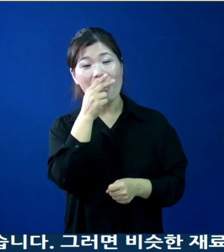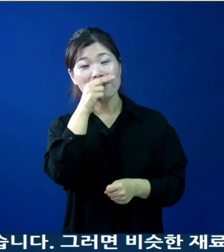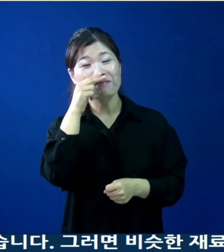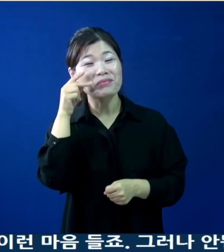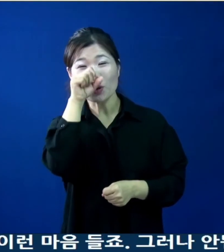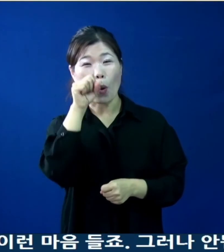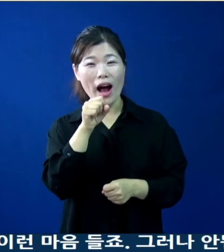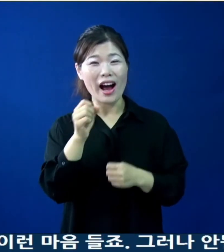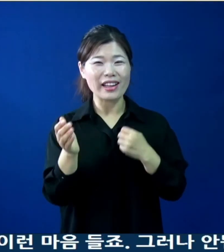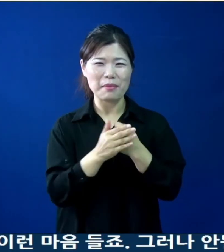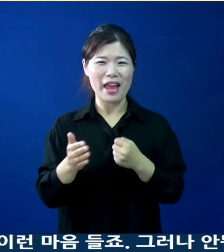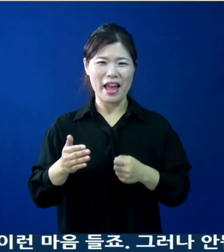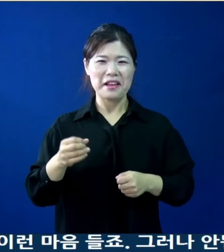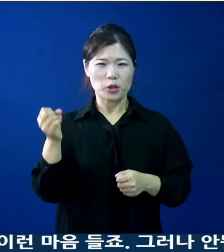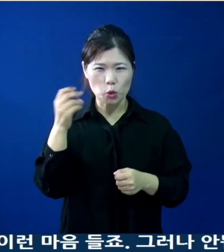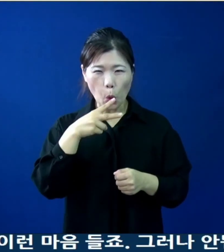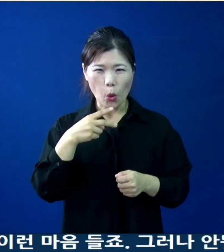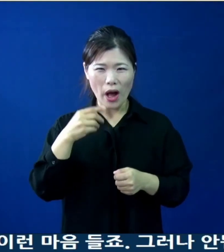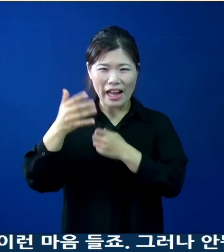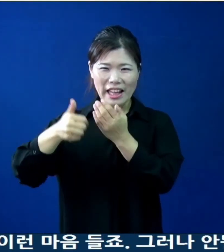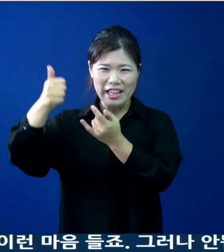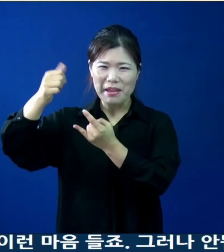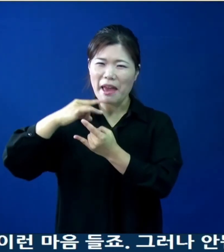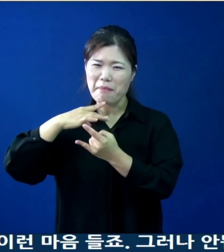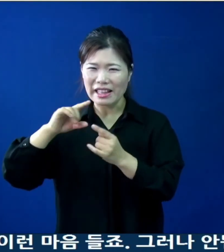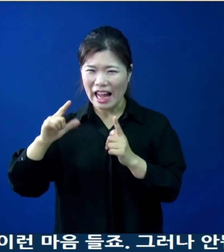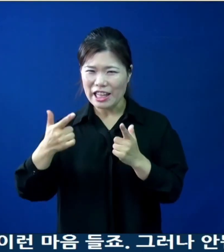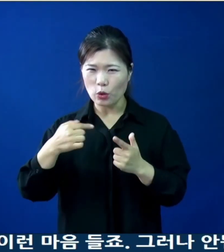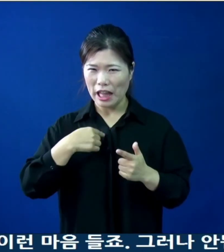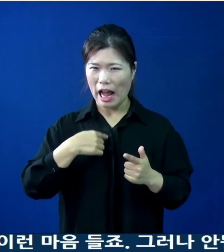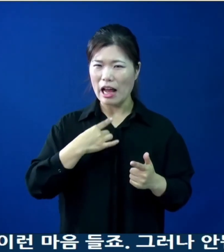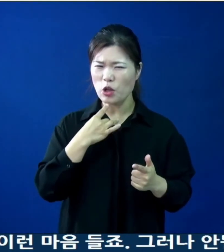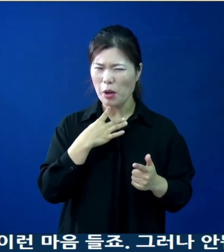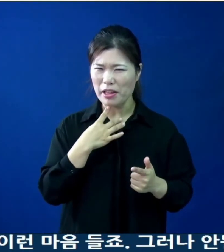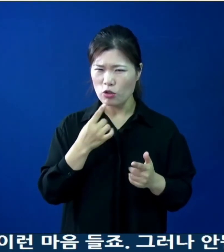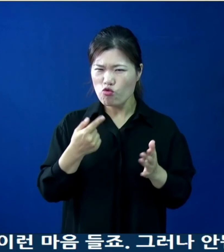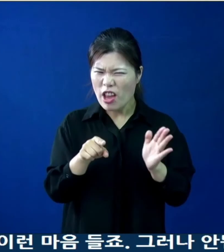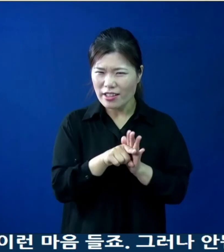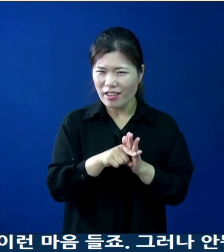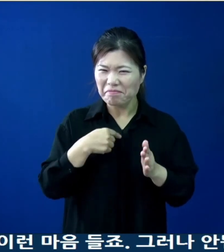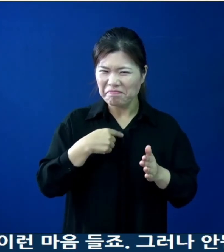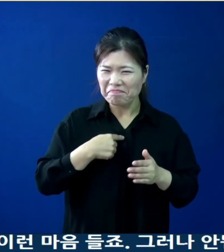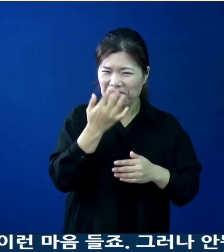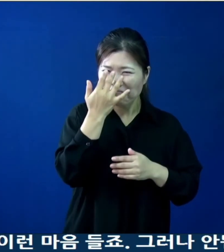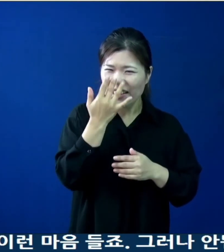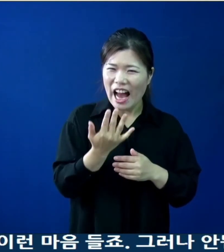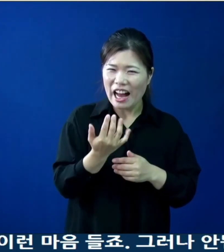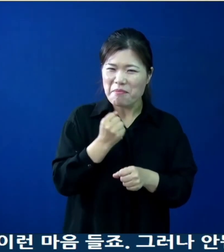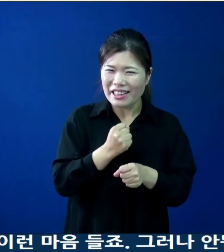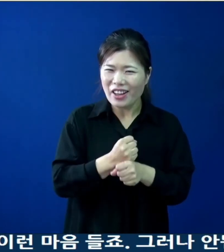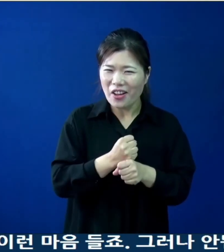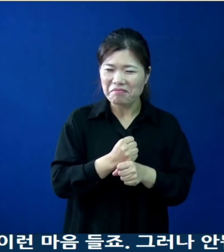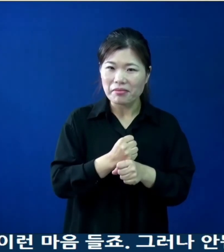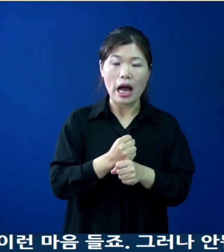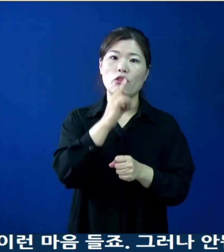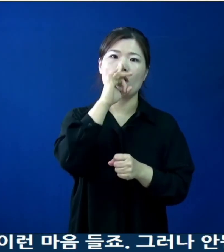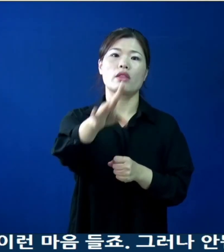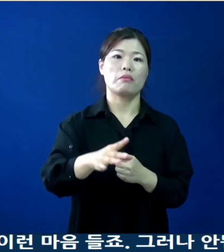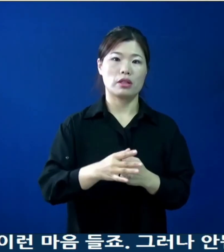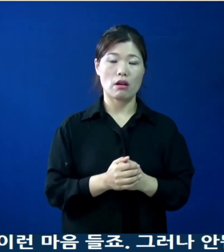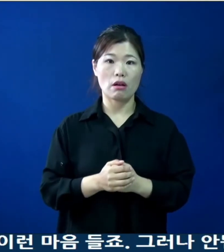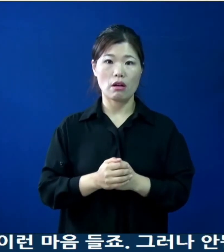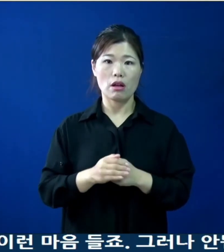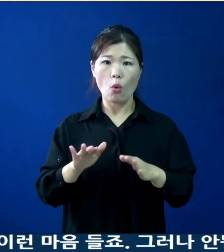그러면 나를 위하여 이 향을 올리는 거, 이것도 안 된다는 겁니다. 여기서 얘기하고자